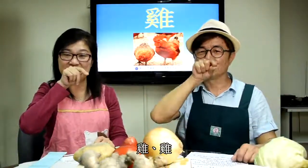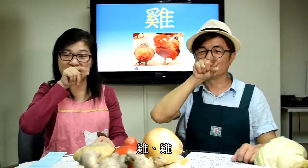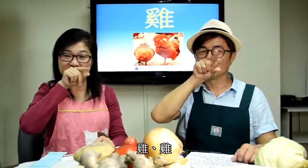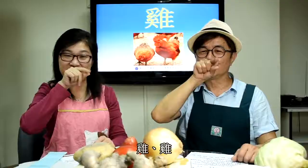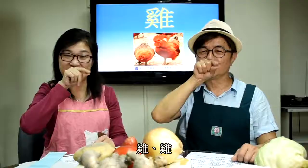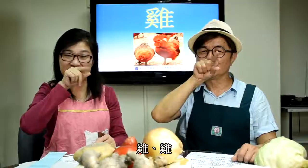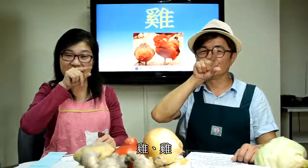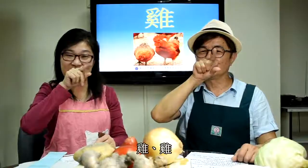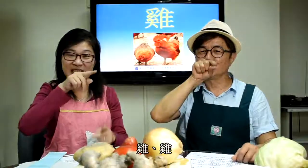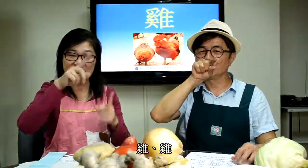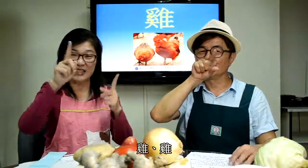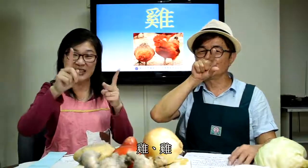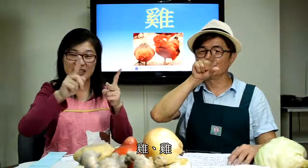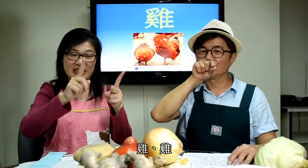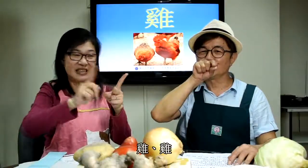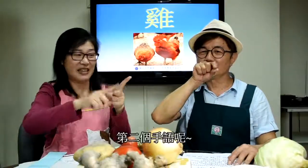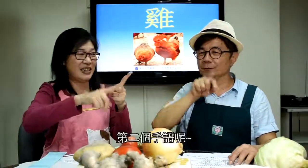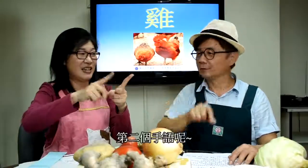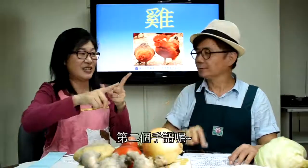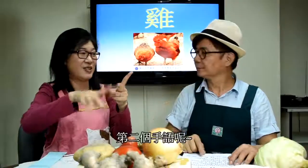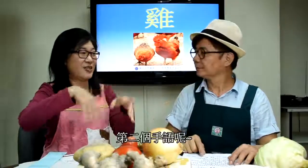鸡，第二个手语呢？